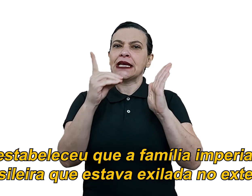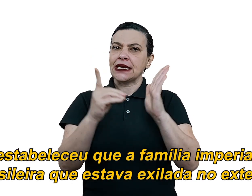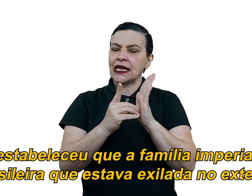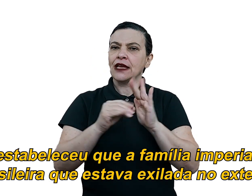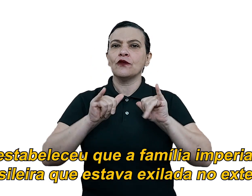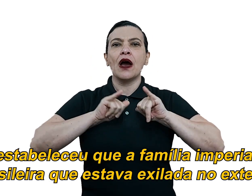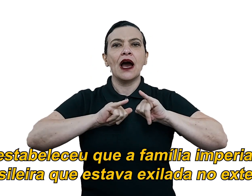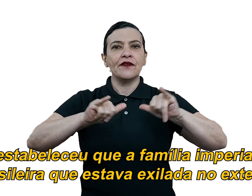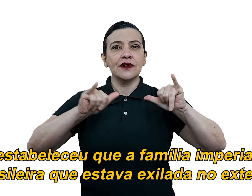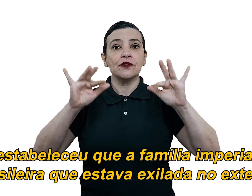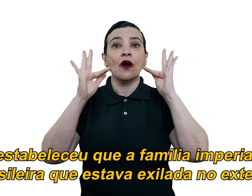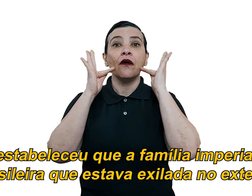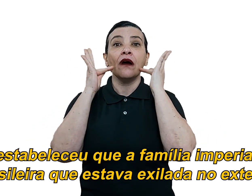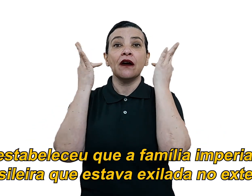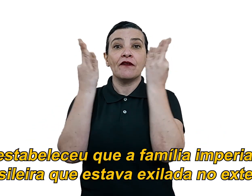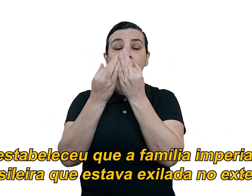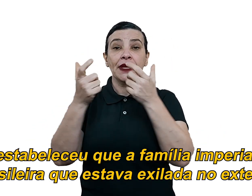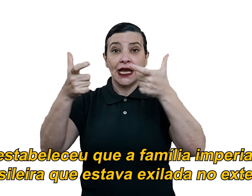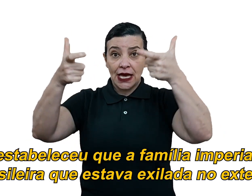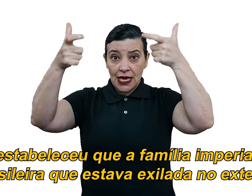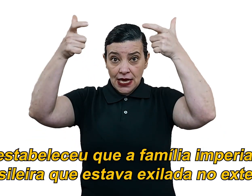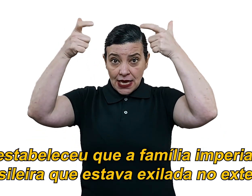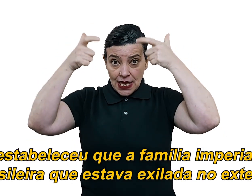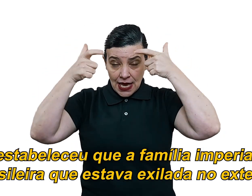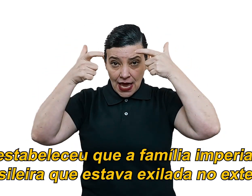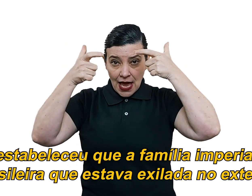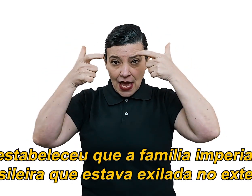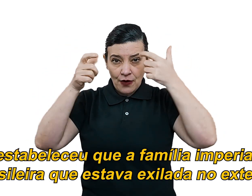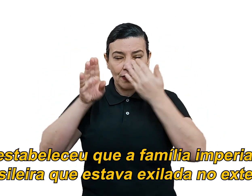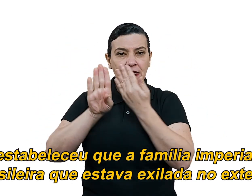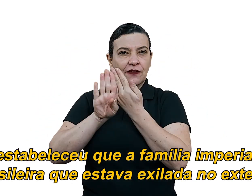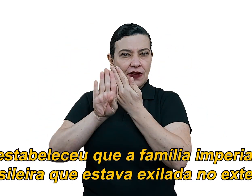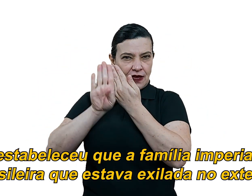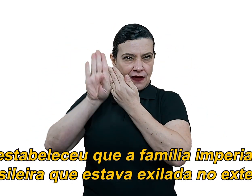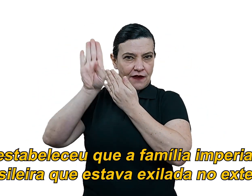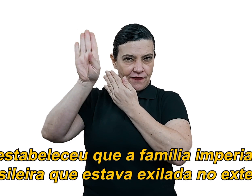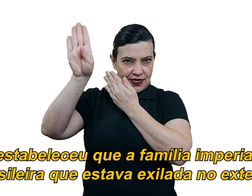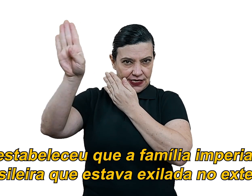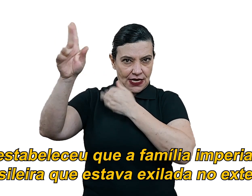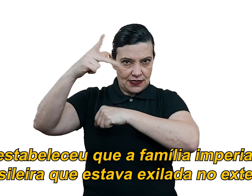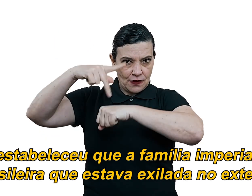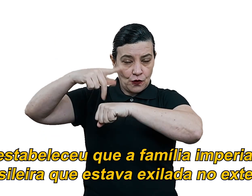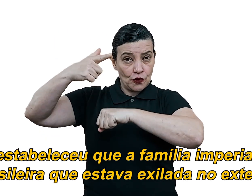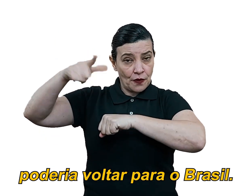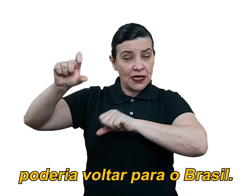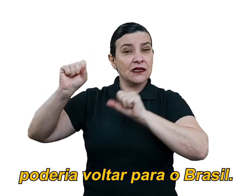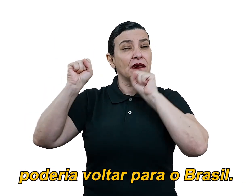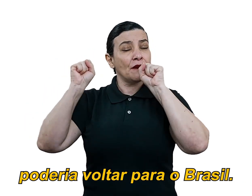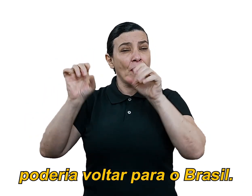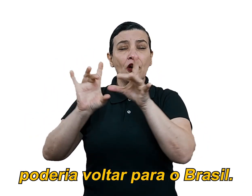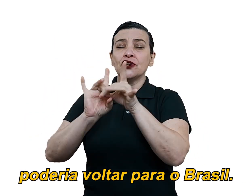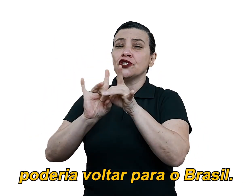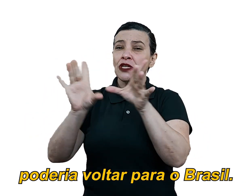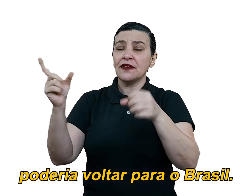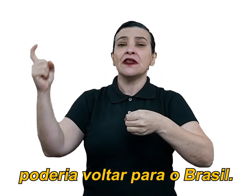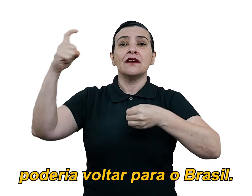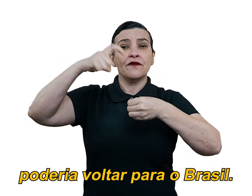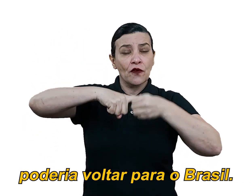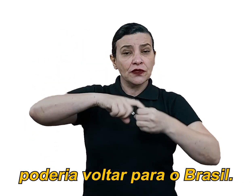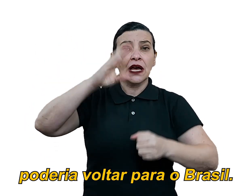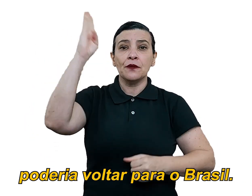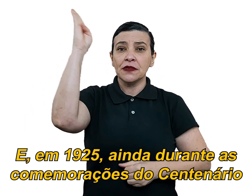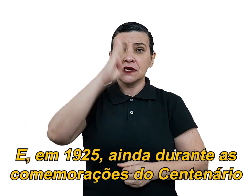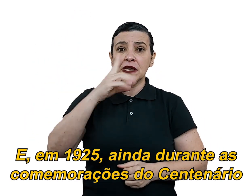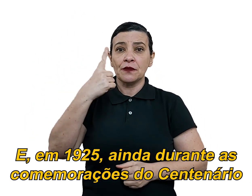decreto, estabeleceu que a família imperial brasileira, que estava exilada no exterior, poderia voltar para o